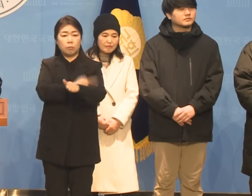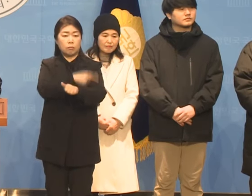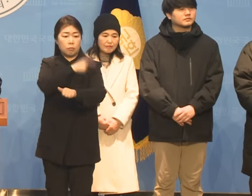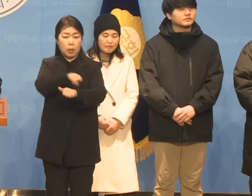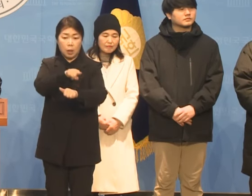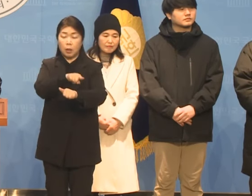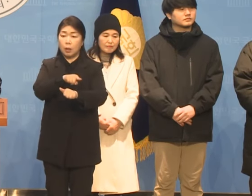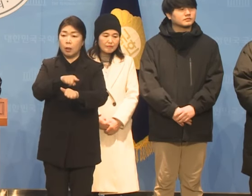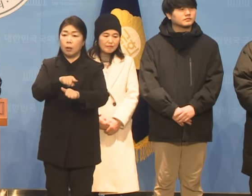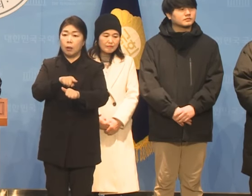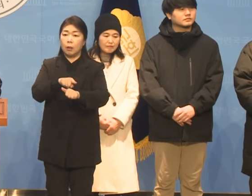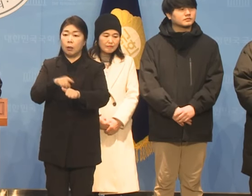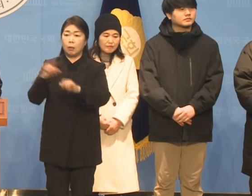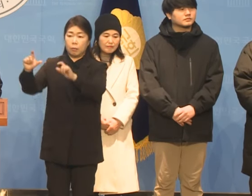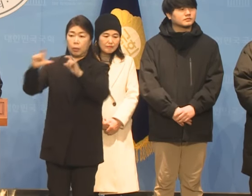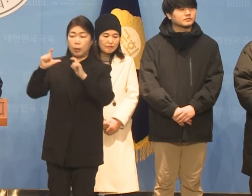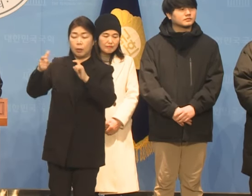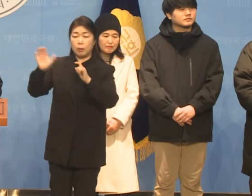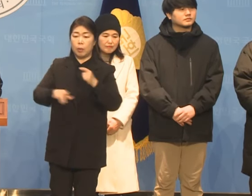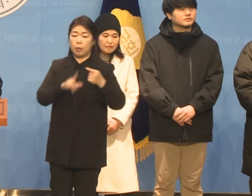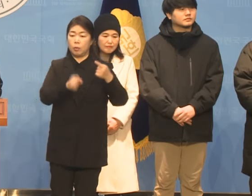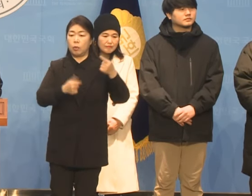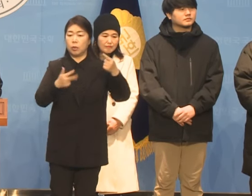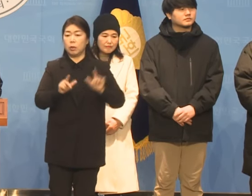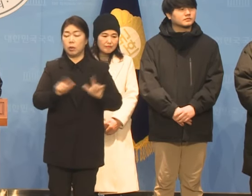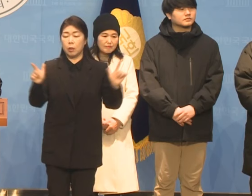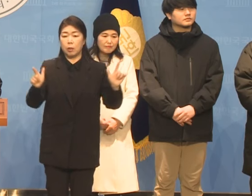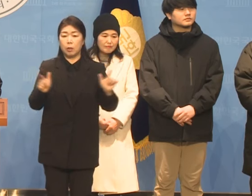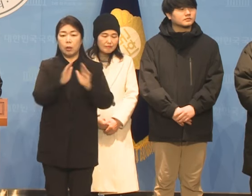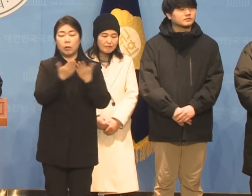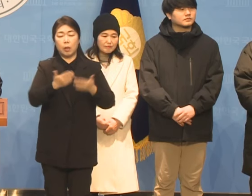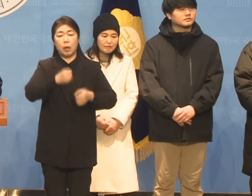알려졌음에도 불구하고 지난 1월 7일에 있었던 출판